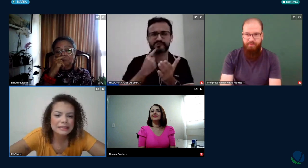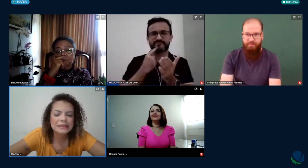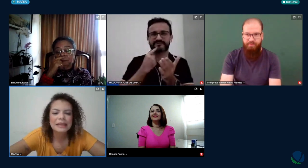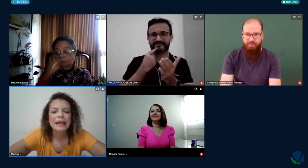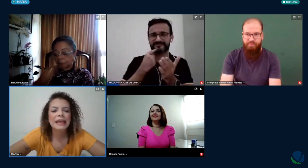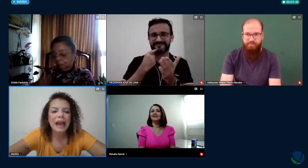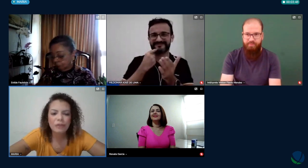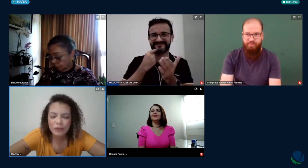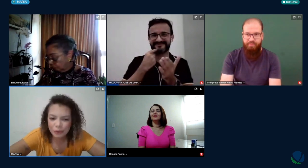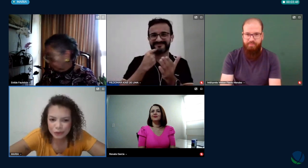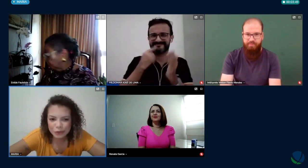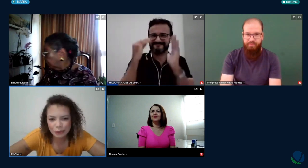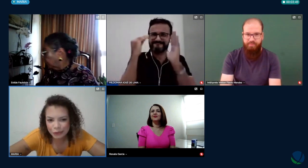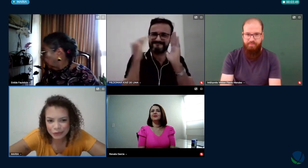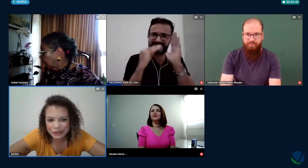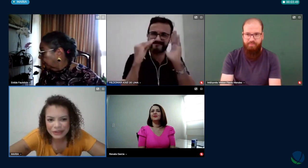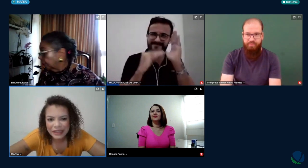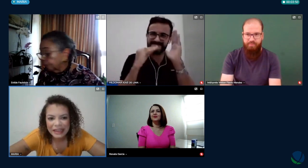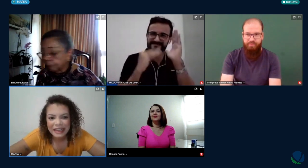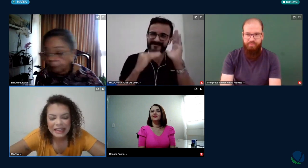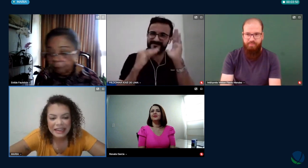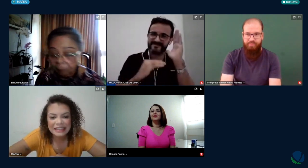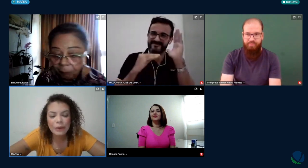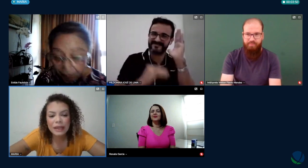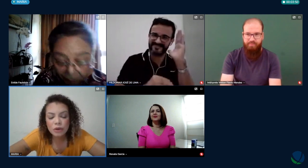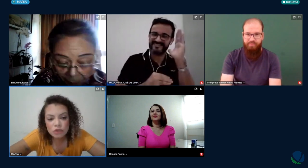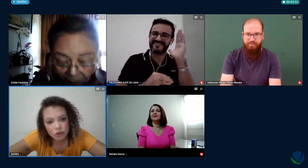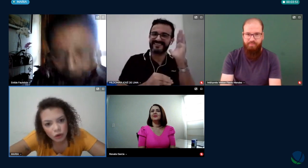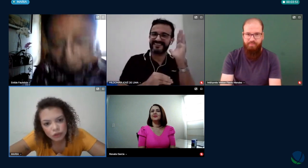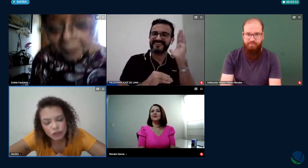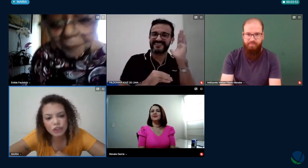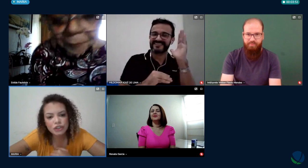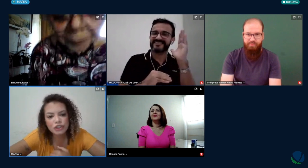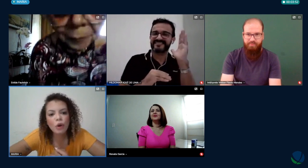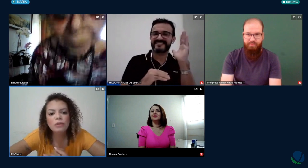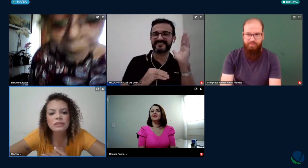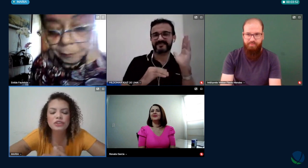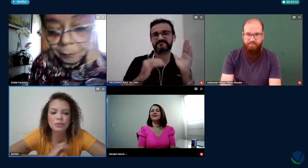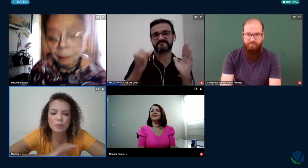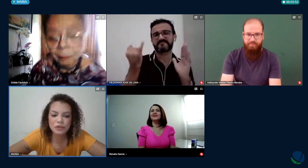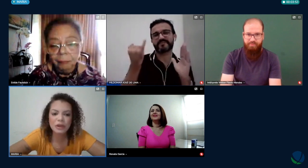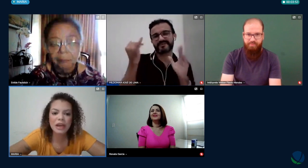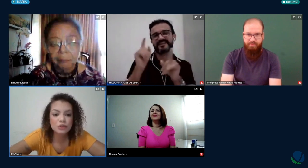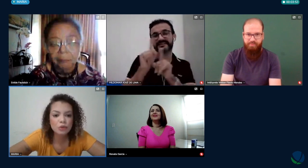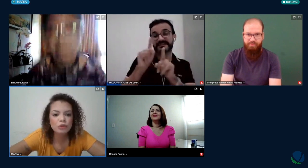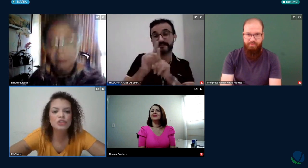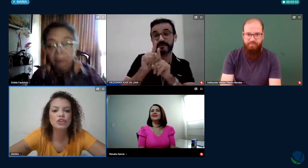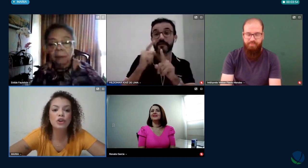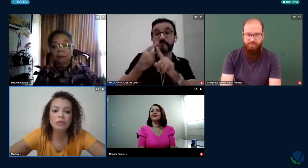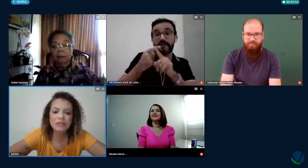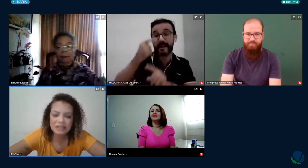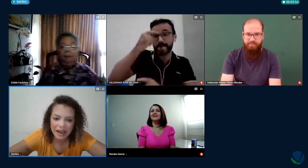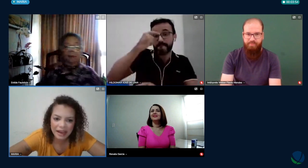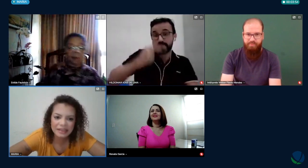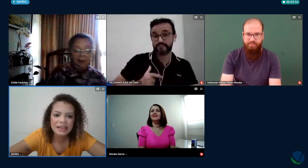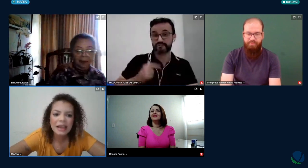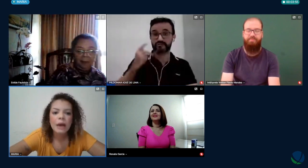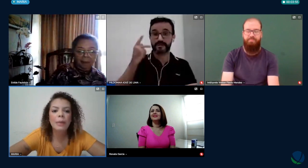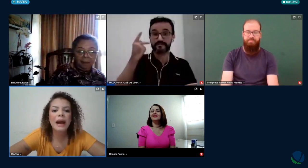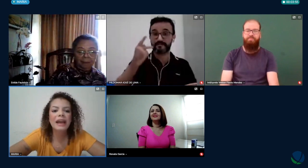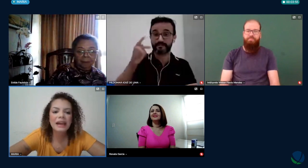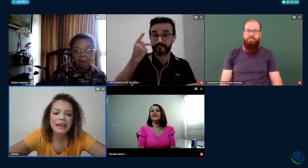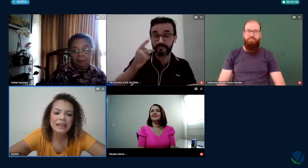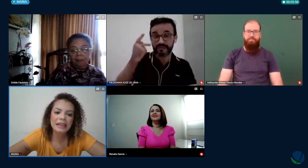exemplo, profissionais gráficos surdos. Então, ela usou de profissionais surdos de outras